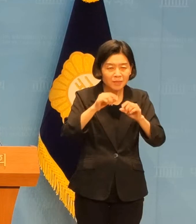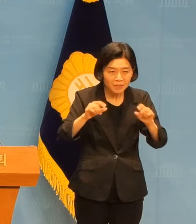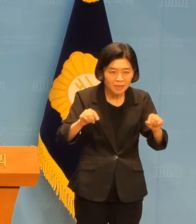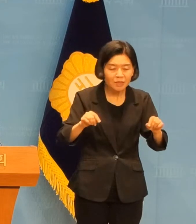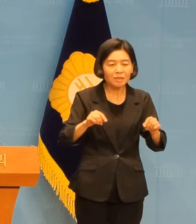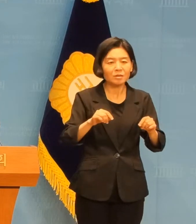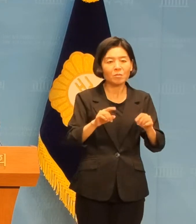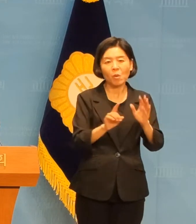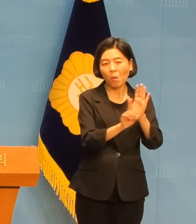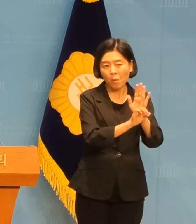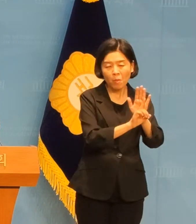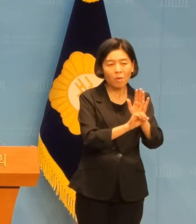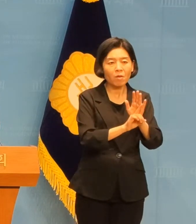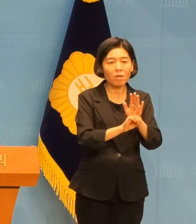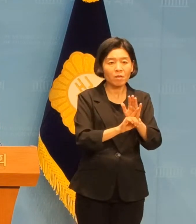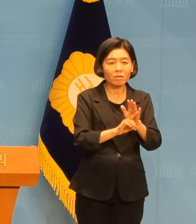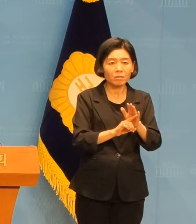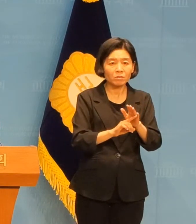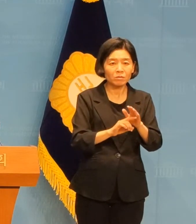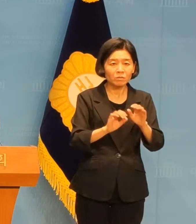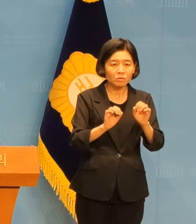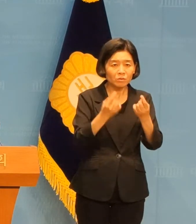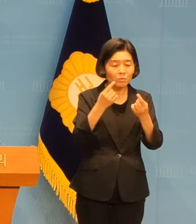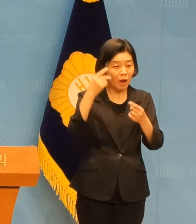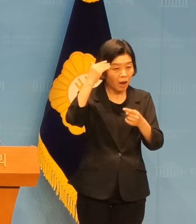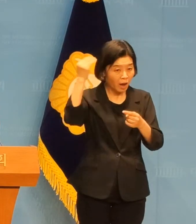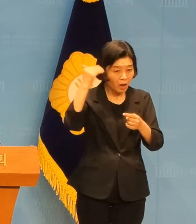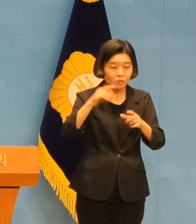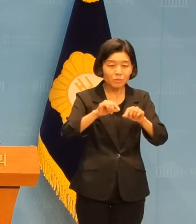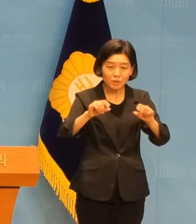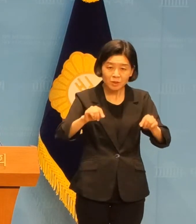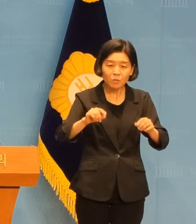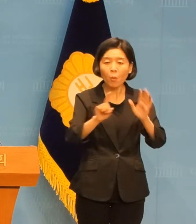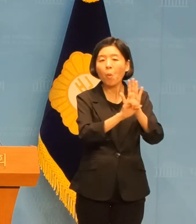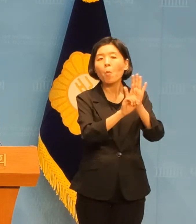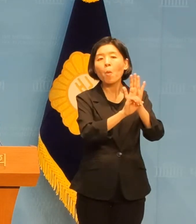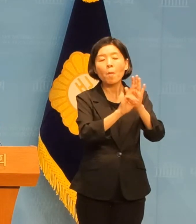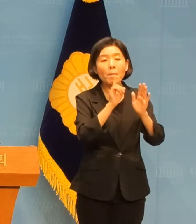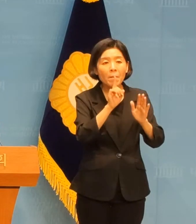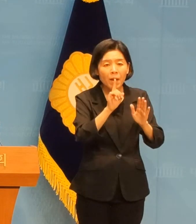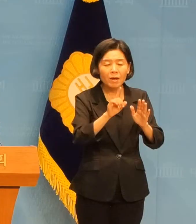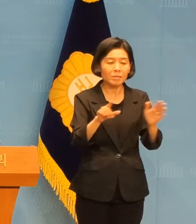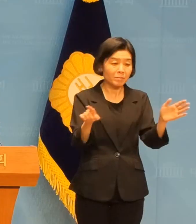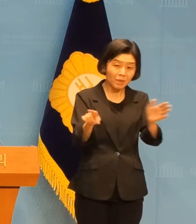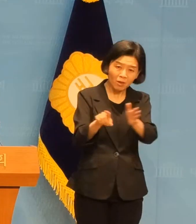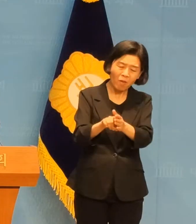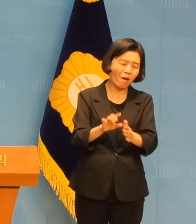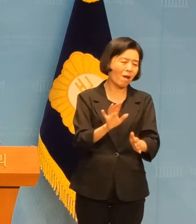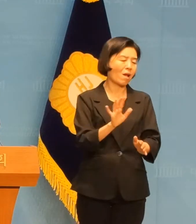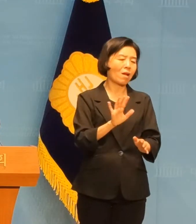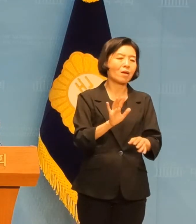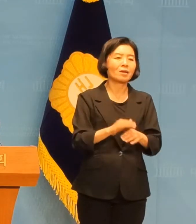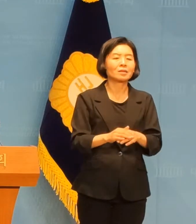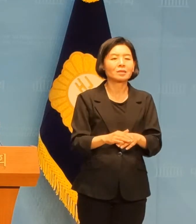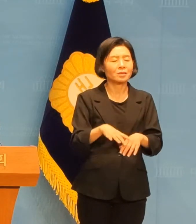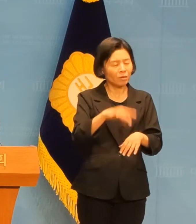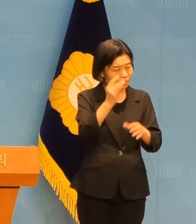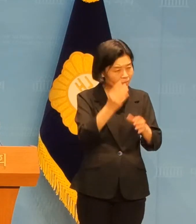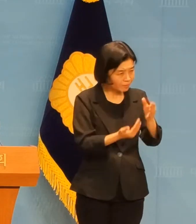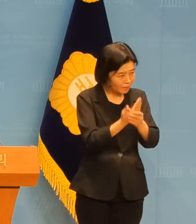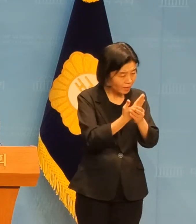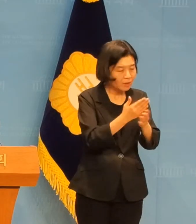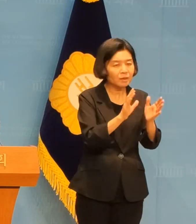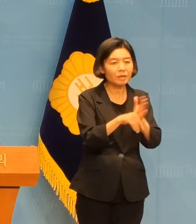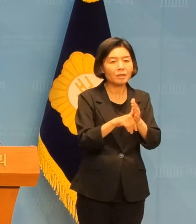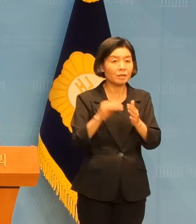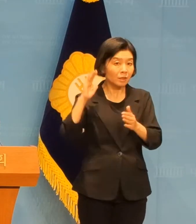홍보한다고 했던 정부의 얄팍한 명분을 믿는 국민들은 없습니다. 사고 초기야말로